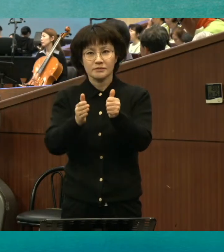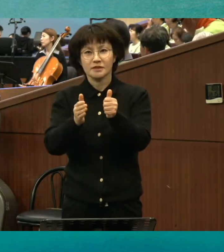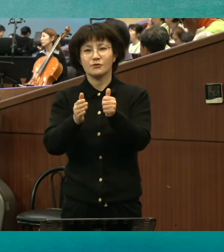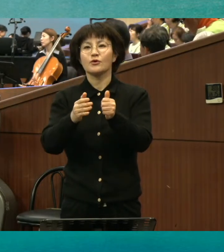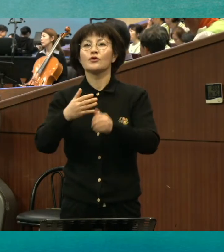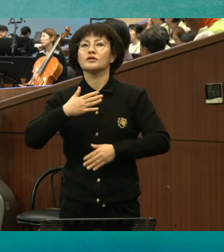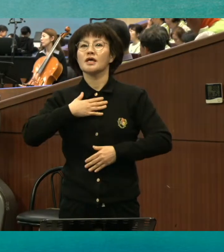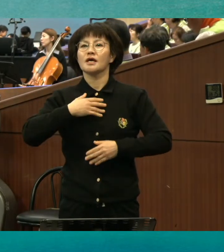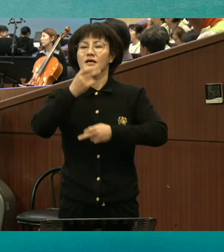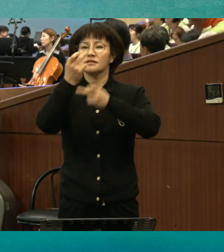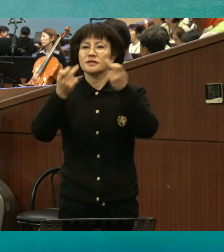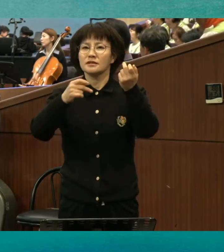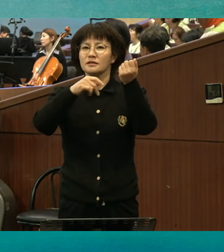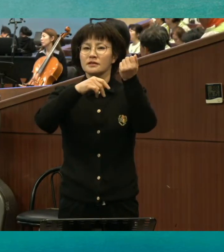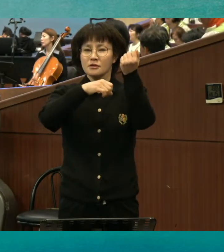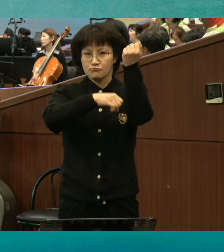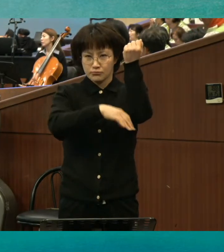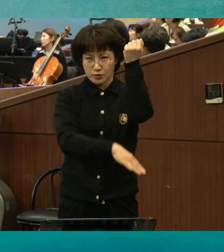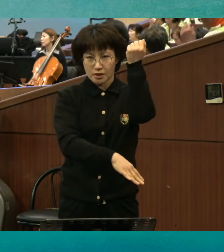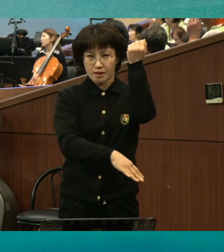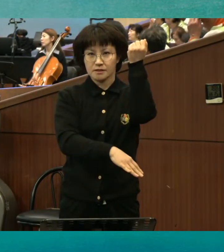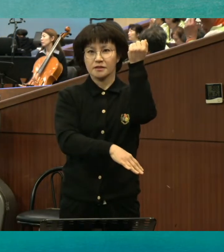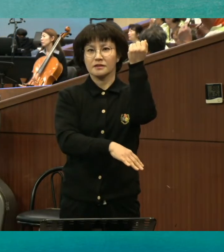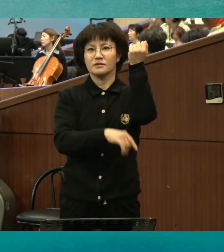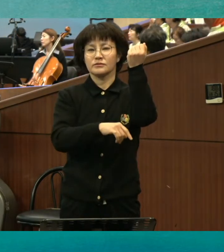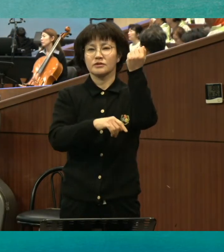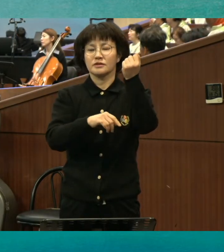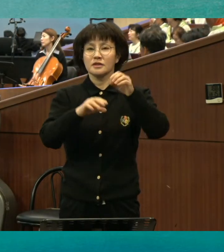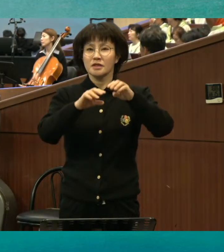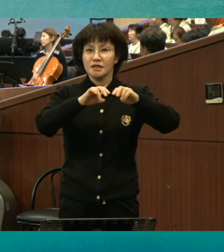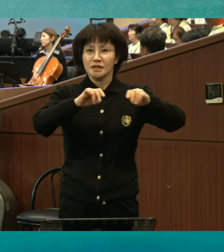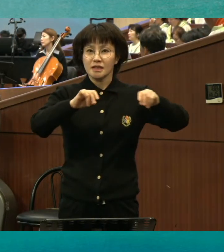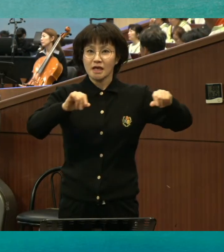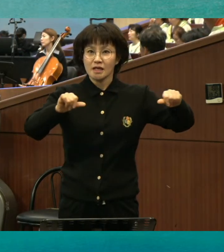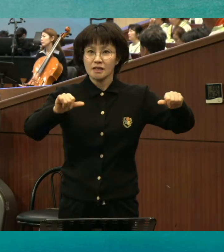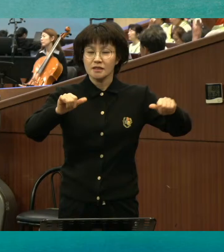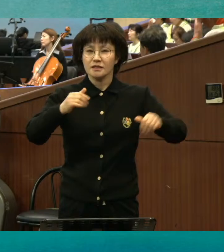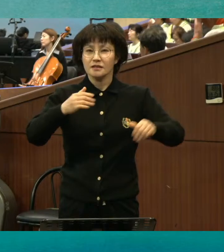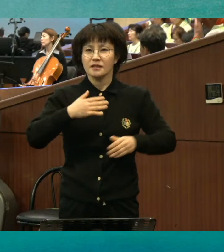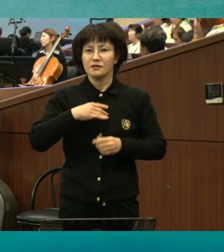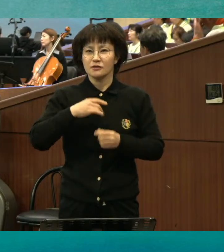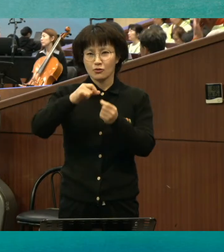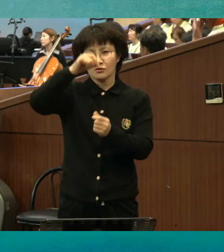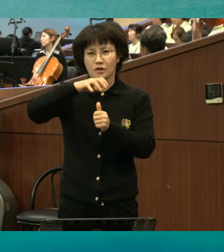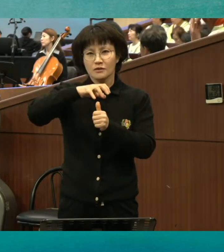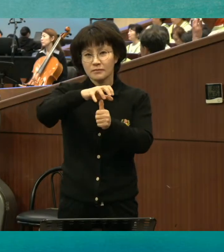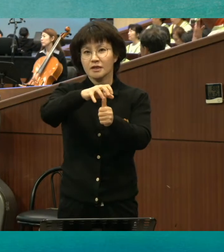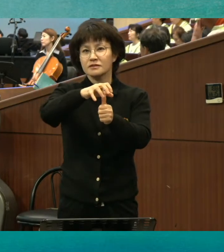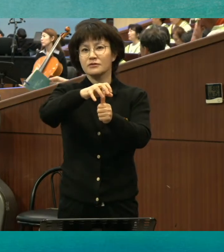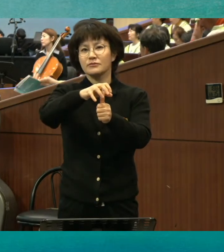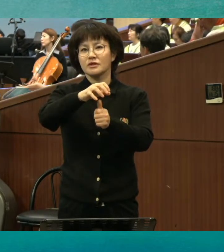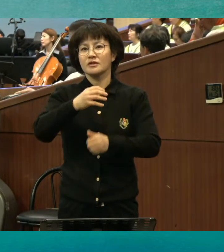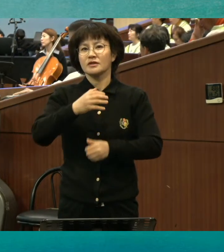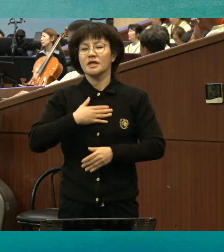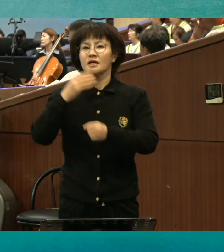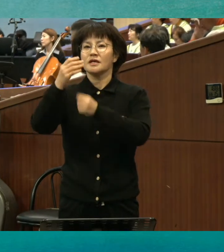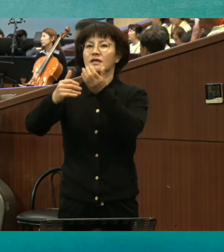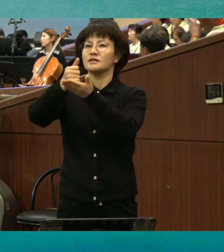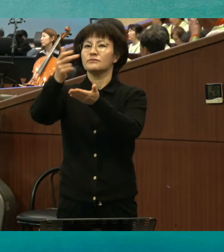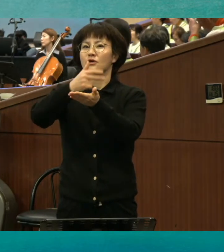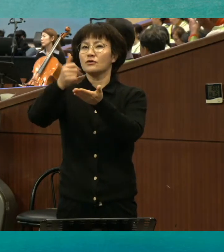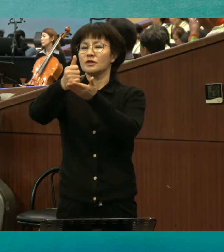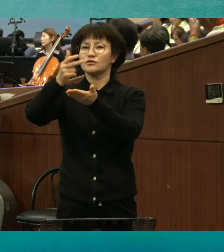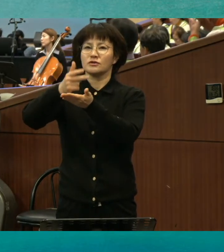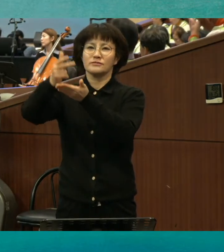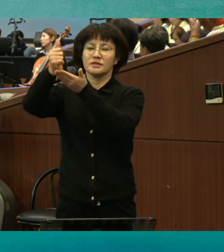내가 산의 뿌리까지 내려갔사오며 땅이 그 빗장으로 나를 오랫도록 막았사오나 나의 하나님 여호와여,